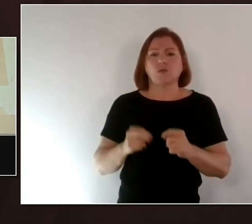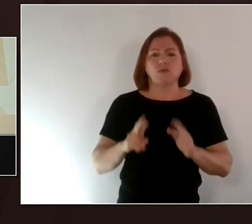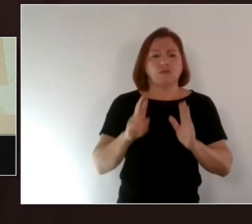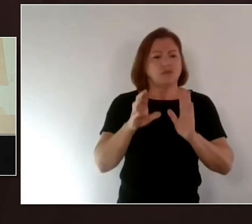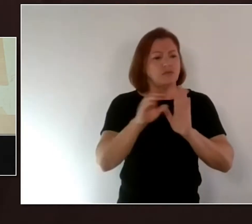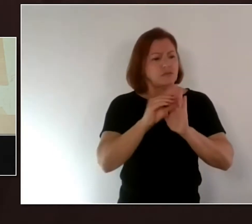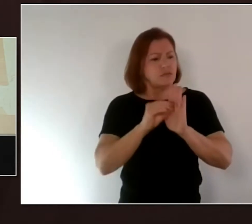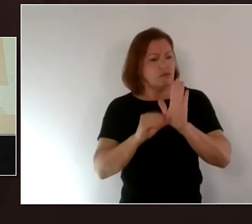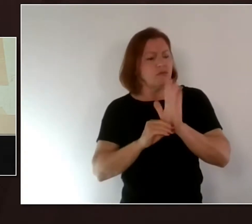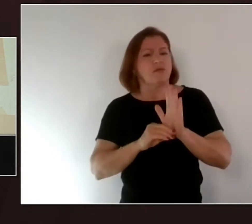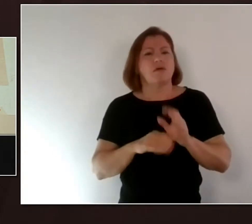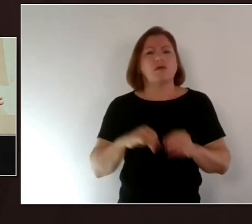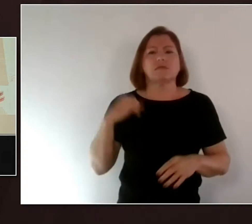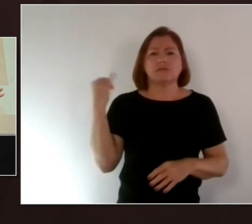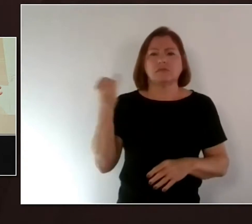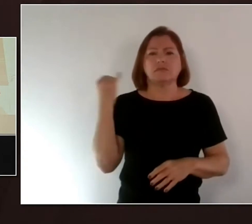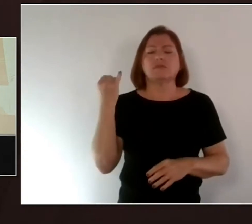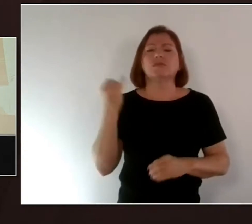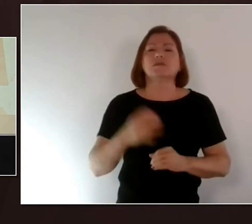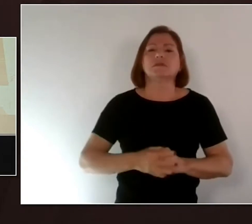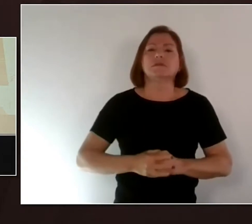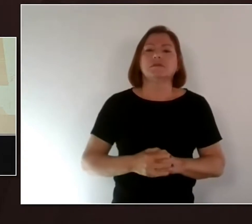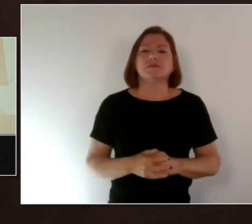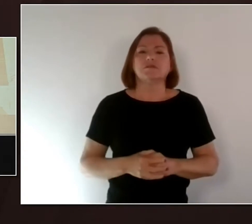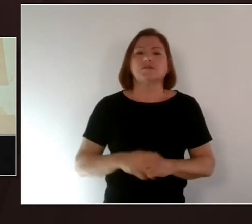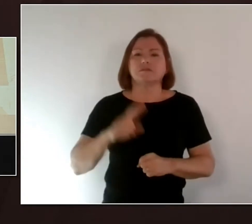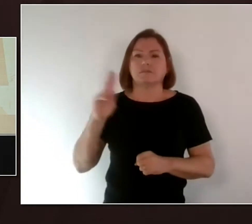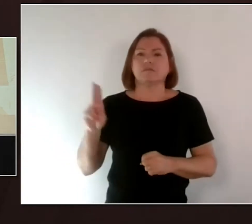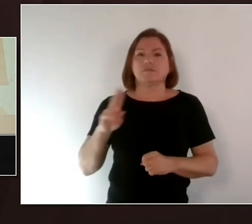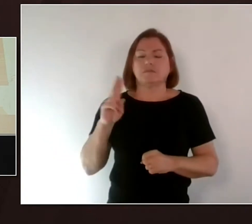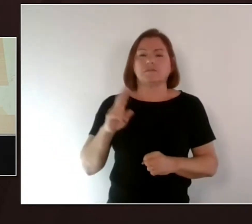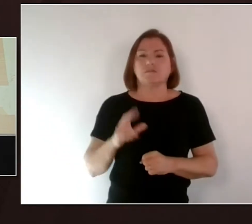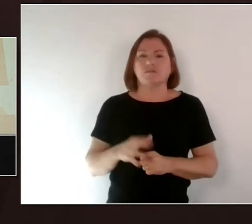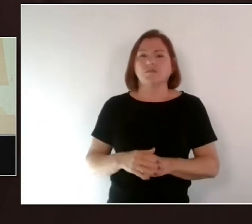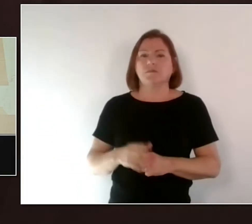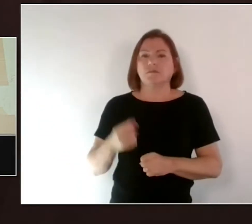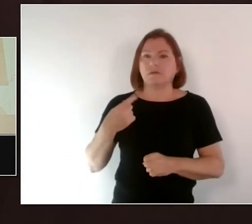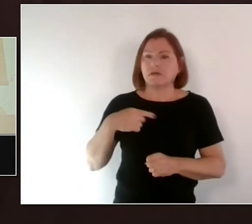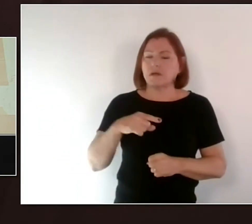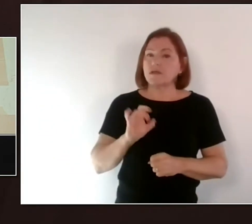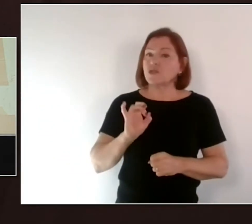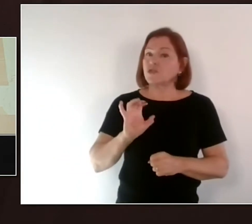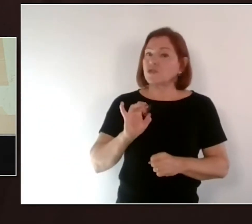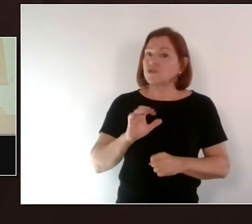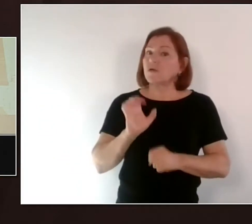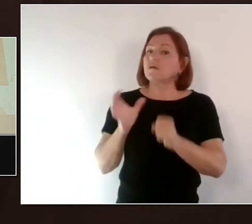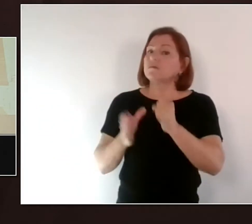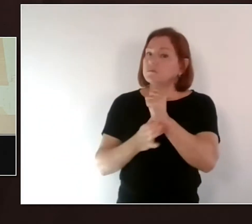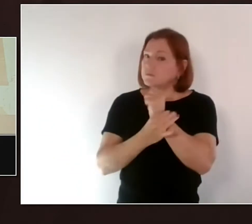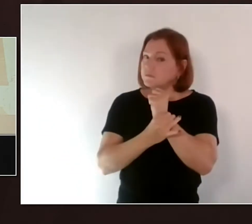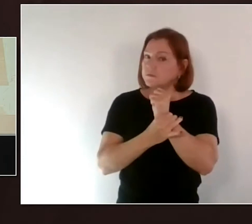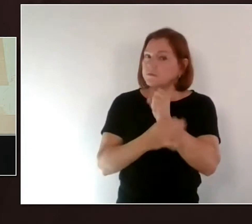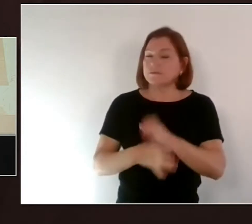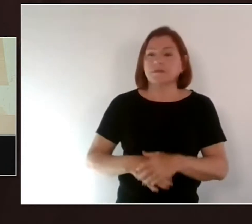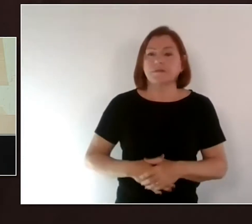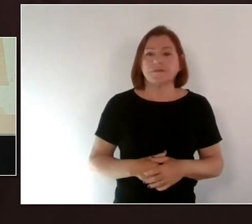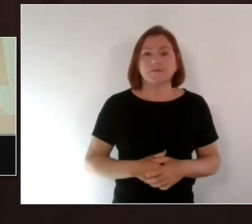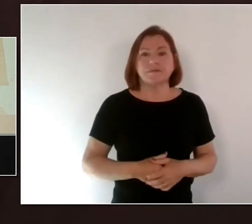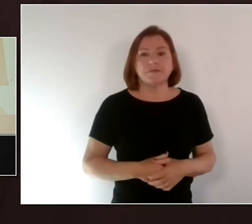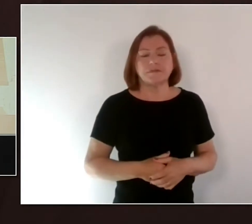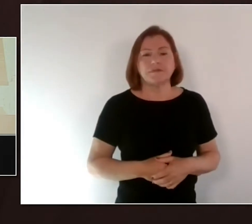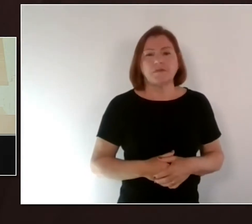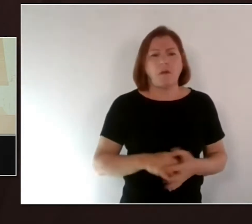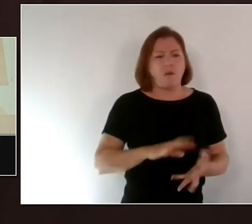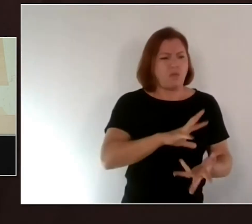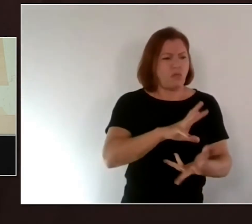quê? Porque o mundo está cada vez mais vindo como uma avalanche,